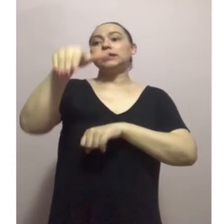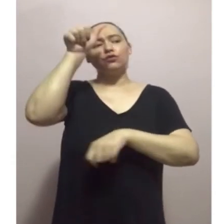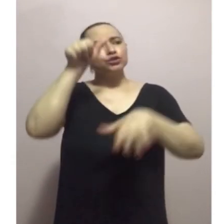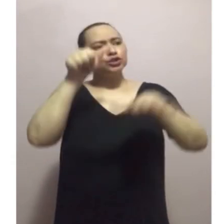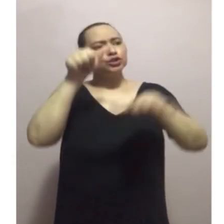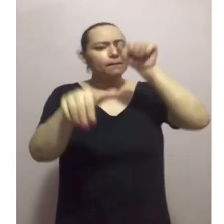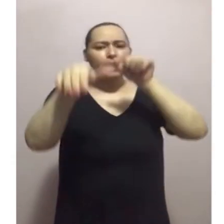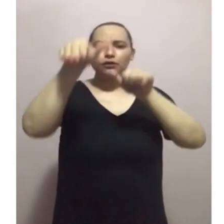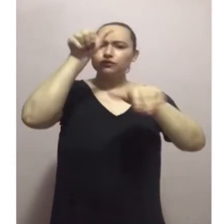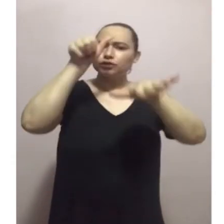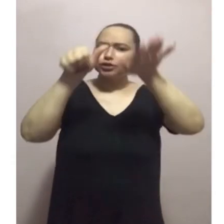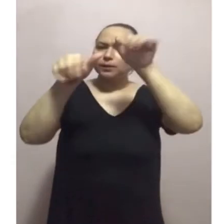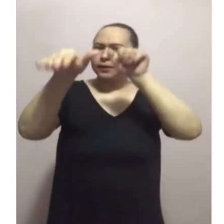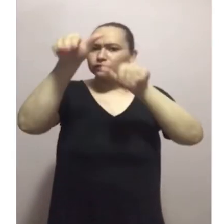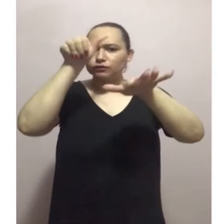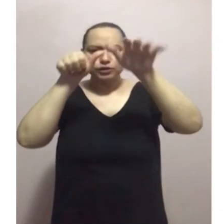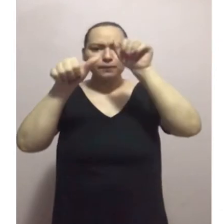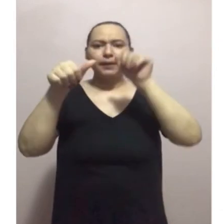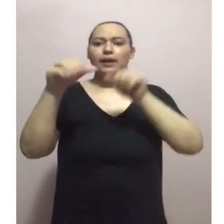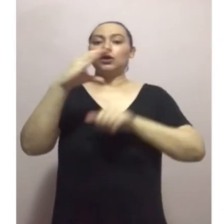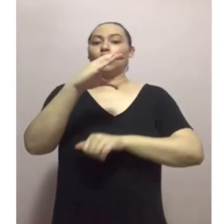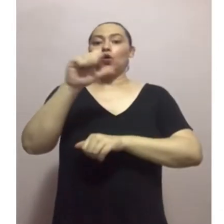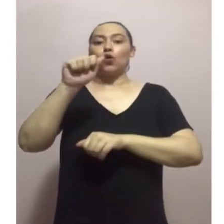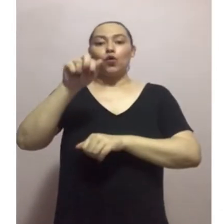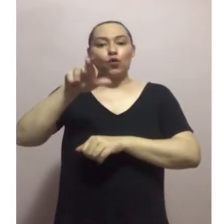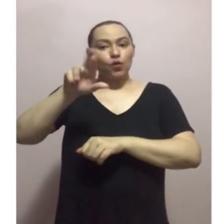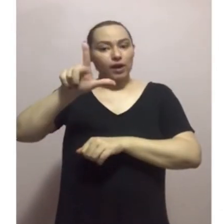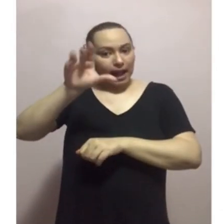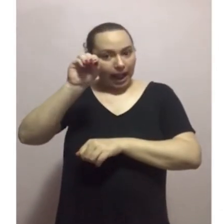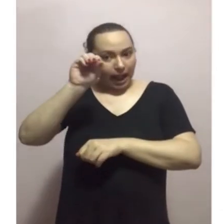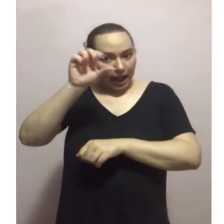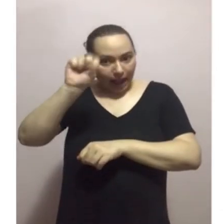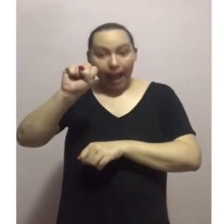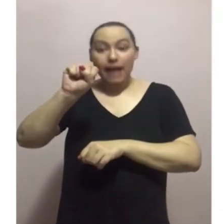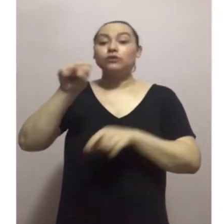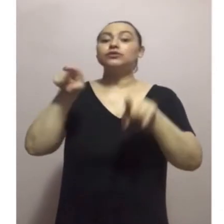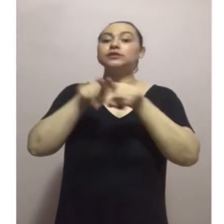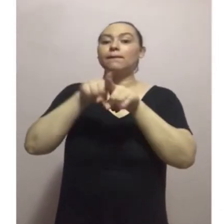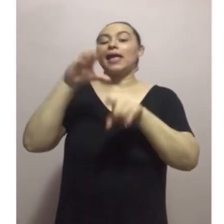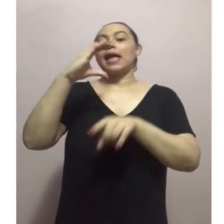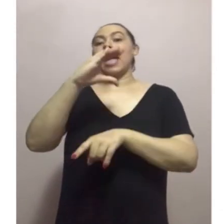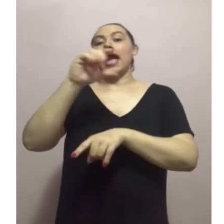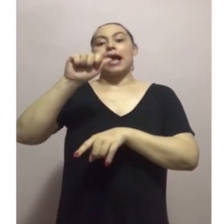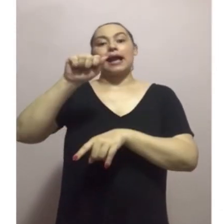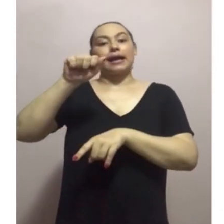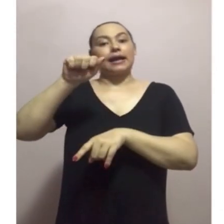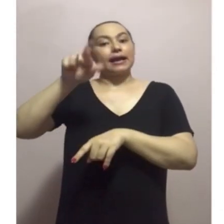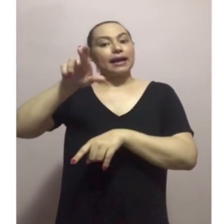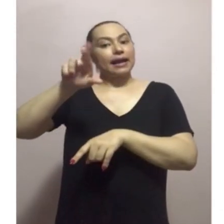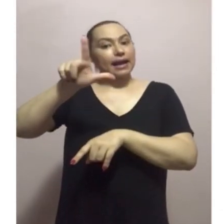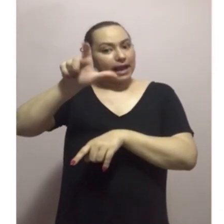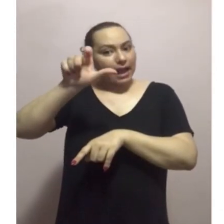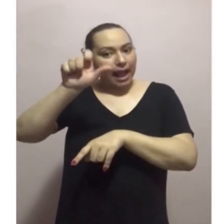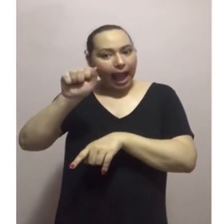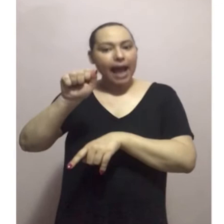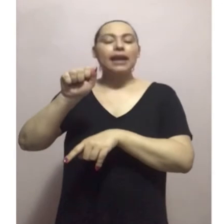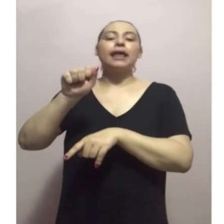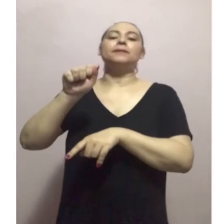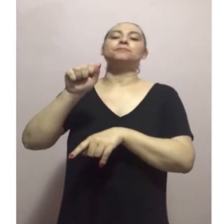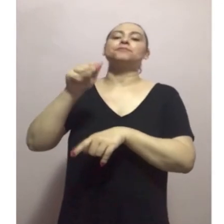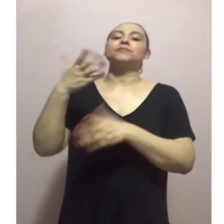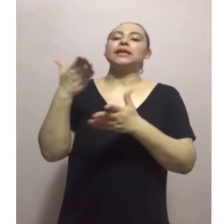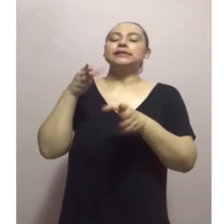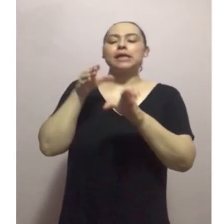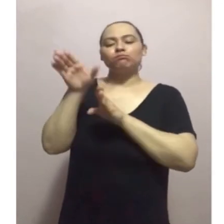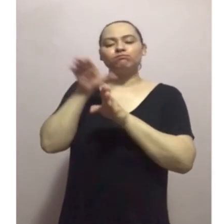Chamei Carlos Gradin, que é um diretor mineiro que eu admiro muito também, e a Carla Camurati. E fizemos uma mentoria